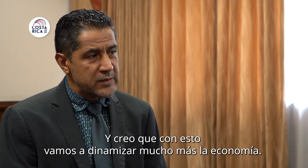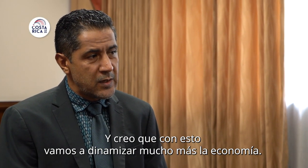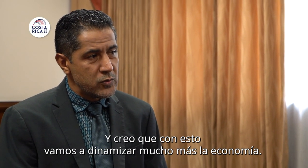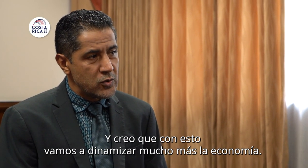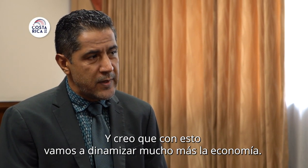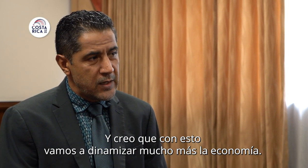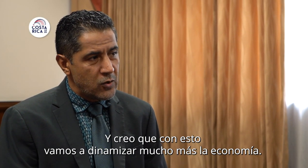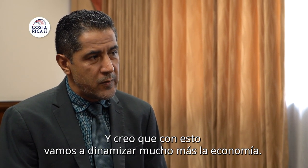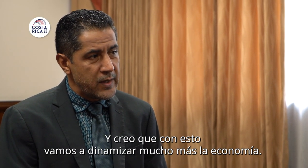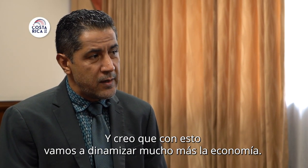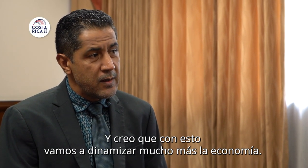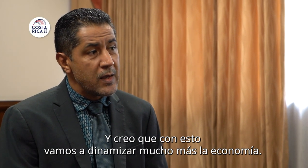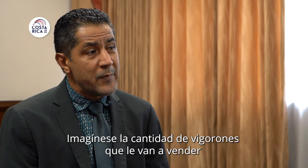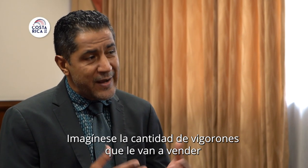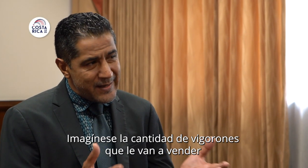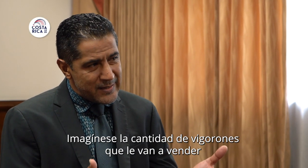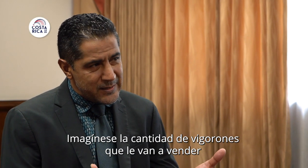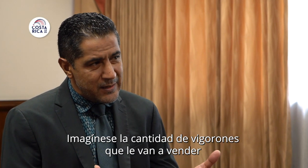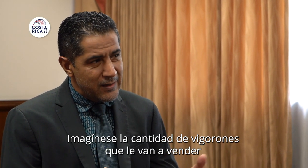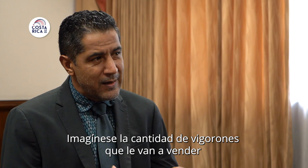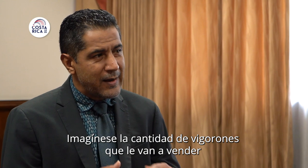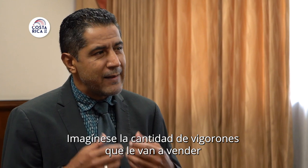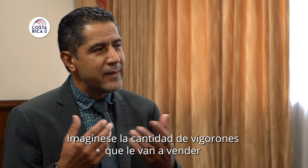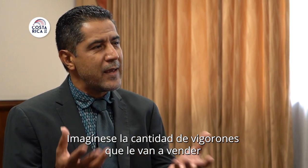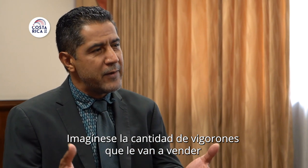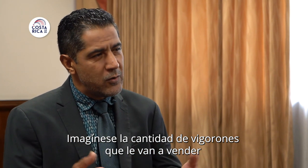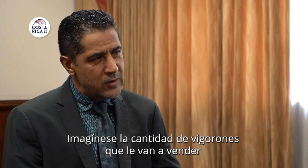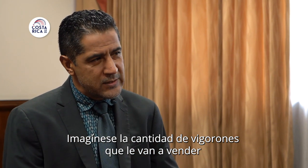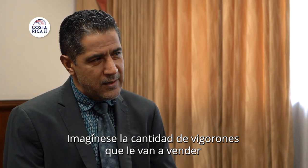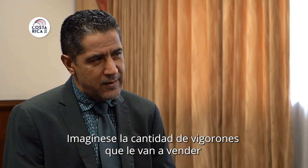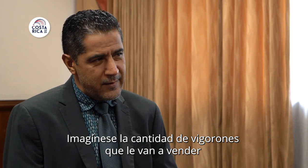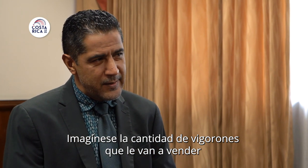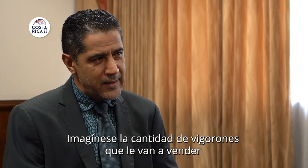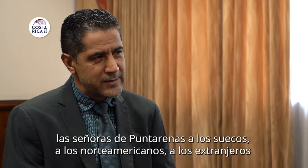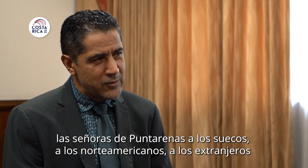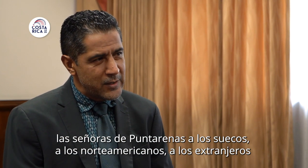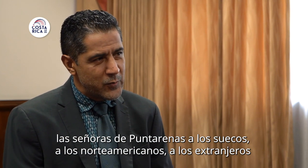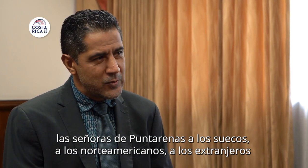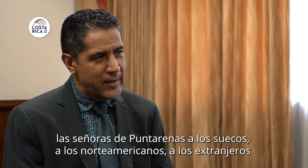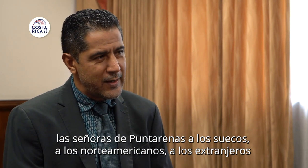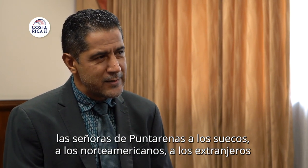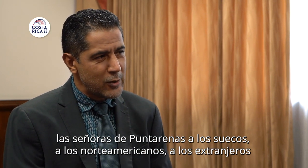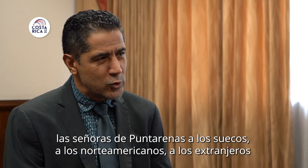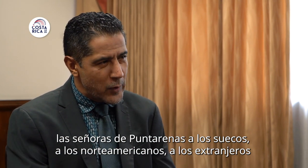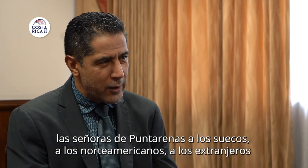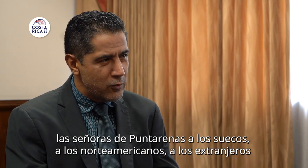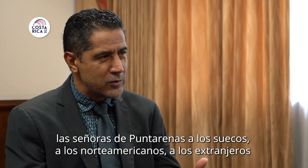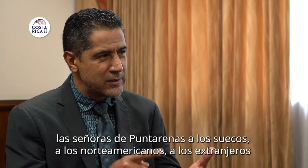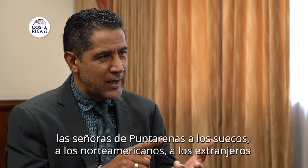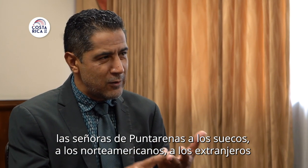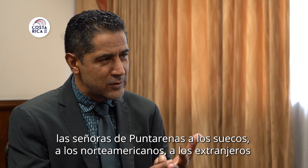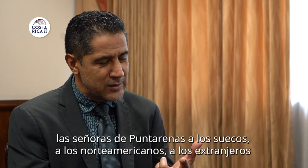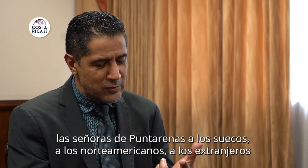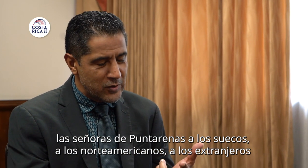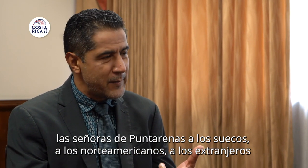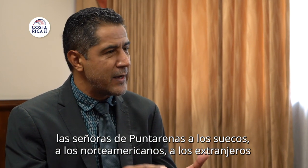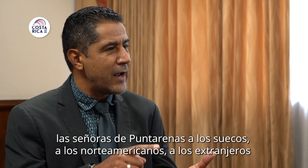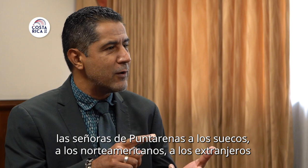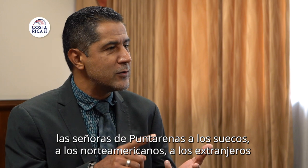a dinamizar mucho más la economía. Imagínese la cantidad de vigorones que le van a vender las señoras de Punta Arenas a los suecos, a